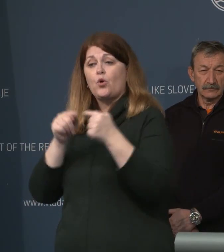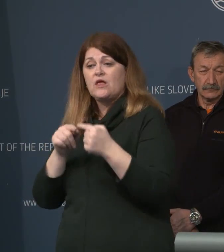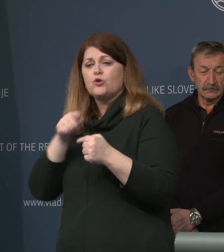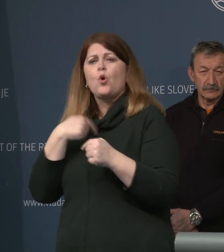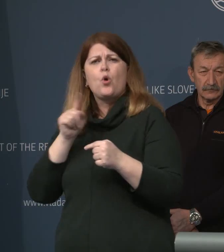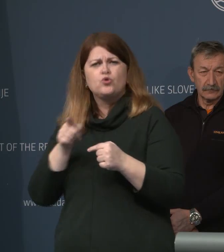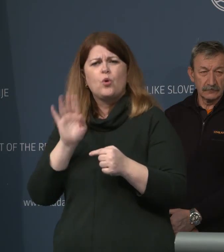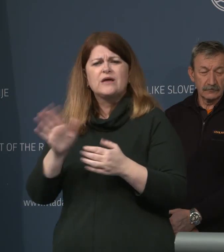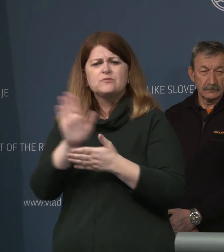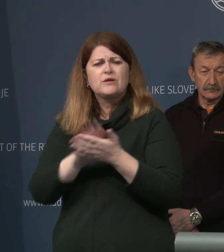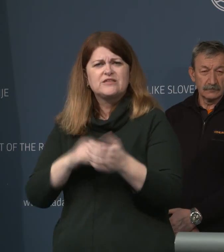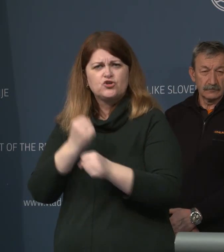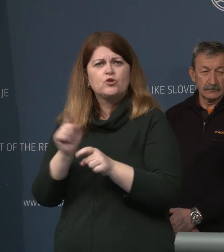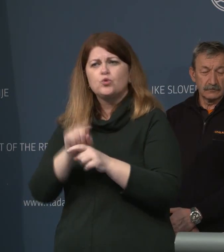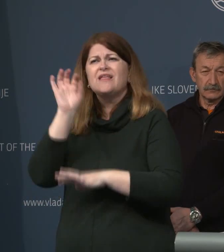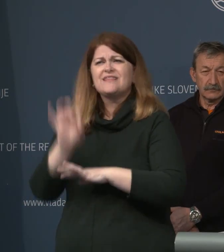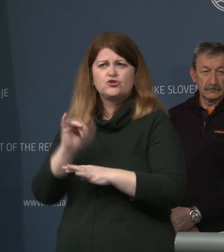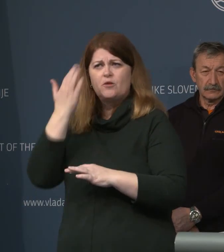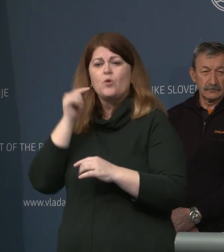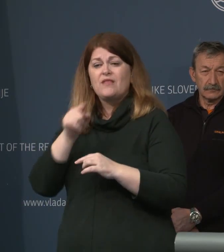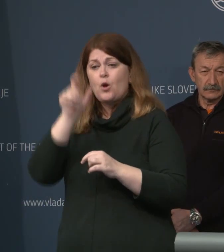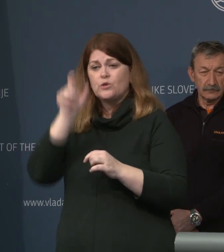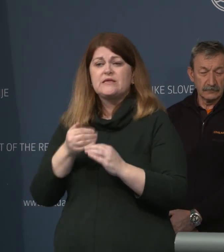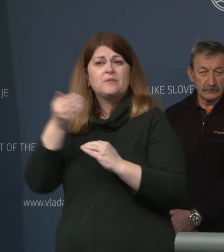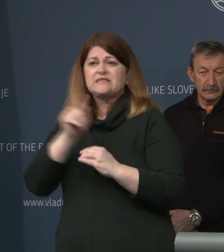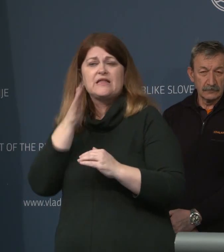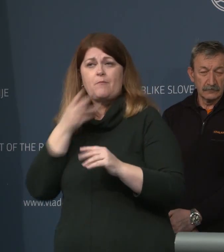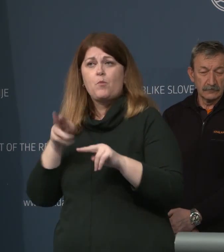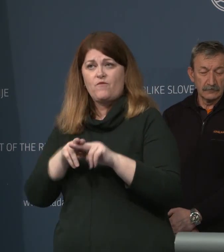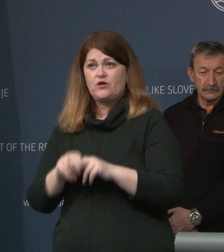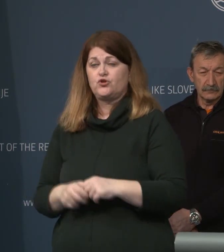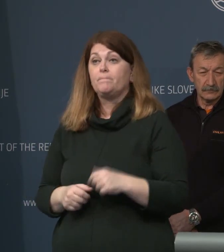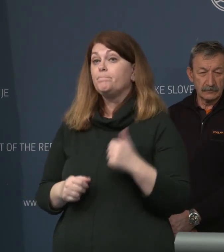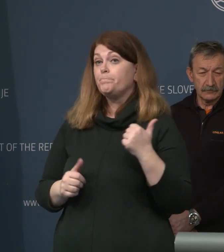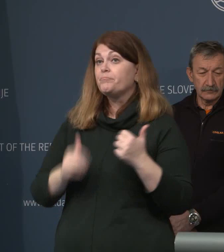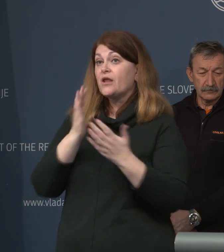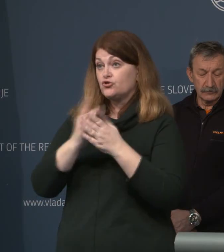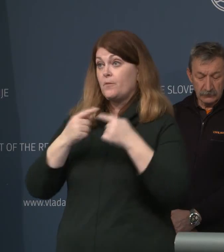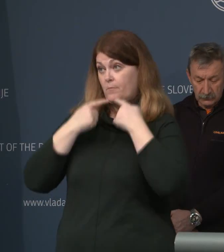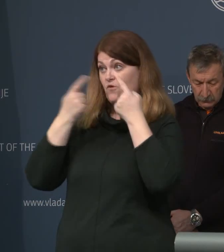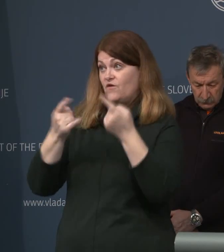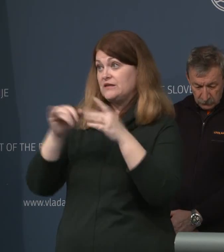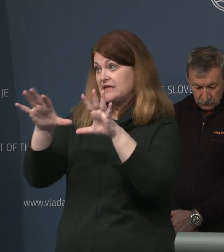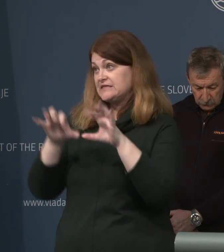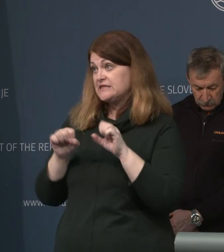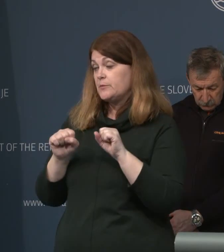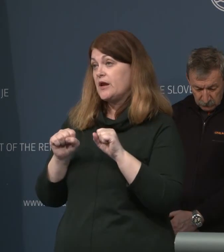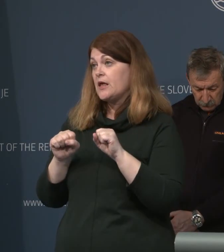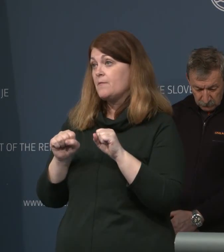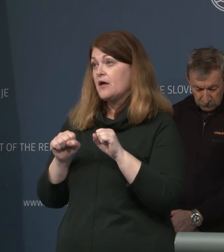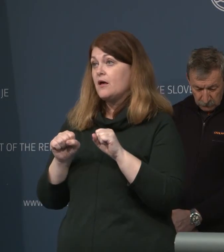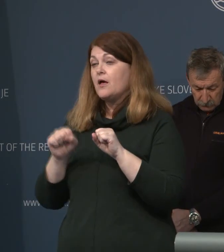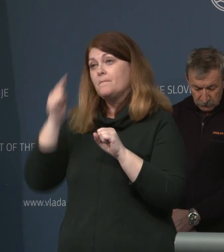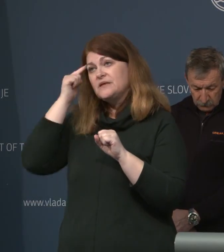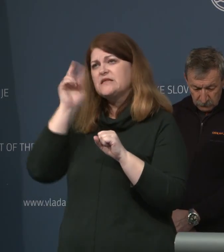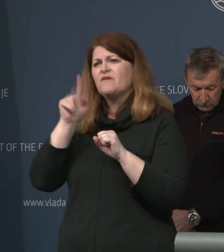smo na začetku počeli, tudi plan je bil tak, da teh oseb kasneje ne bomo več. Jaz sem vam že povedala, da se sprejema zdaj, mislim, da